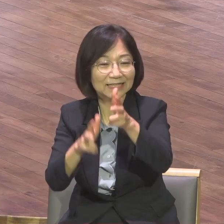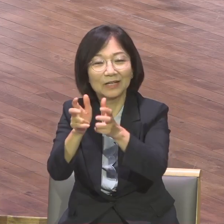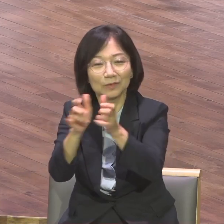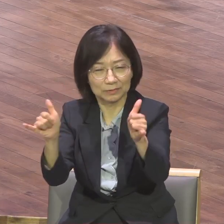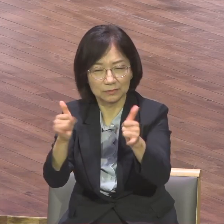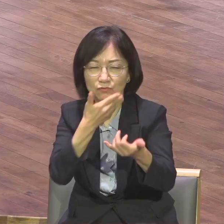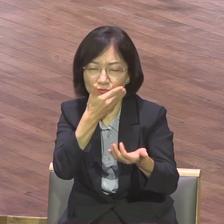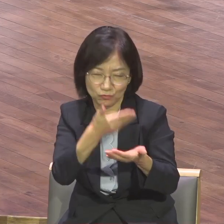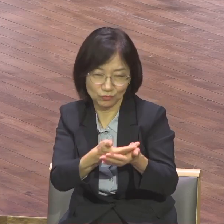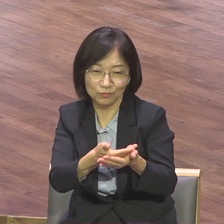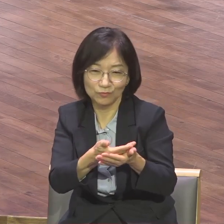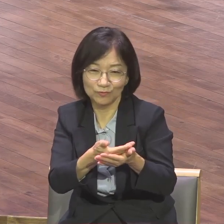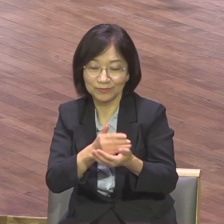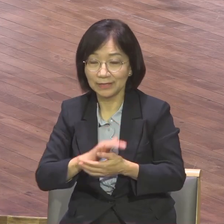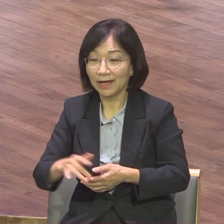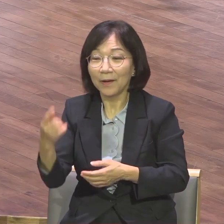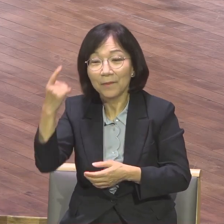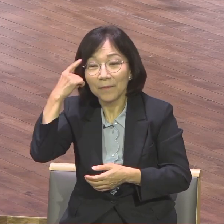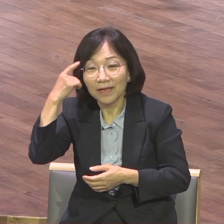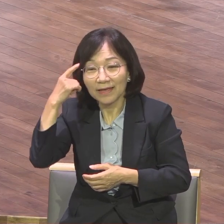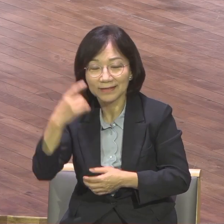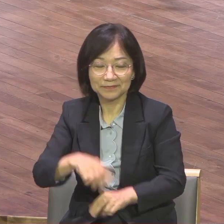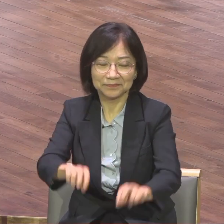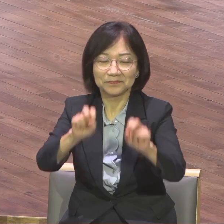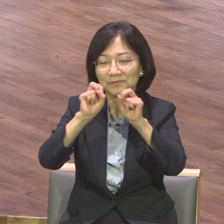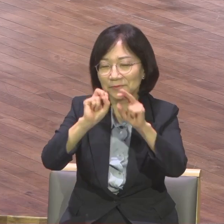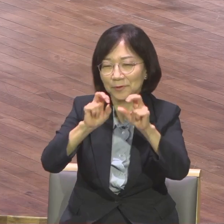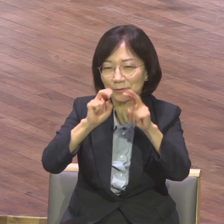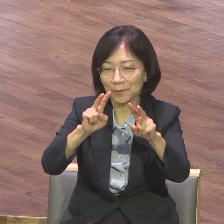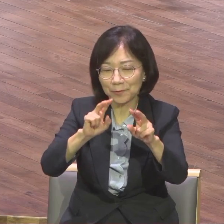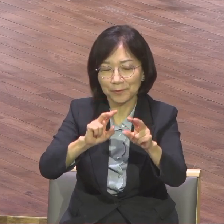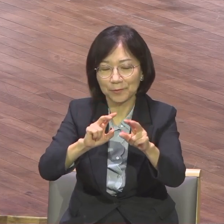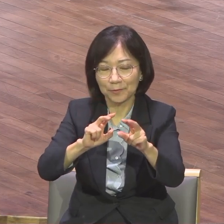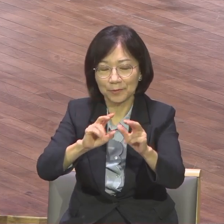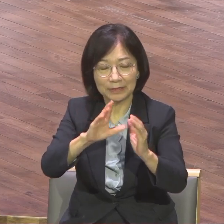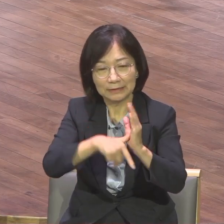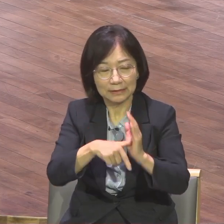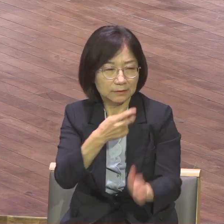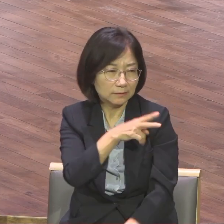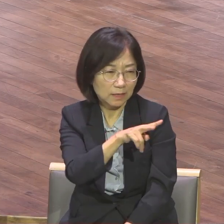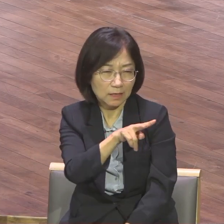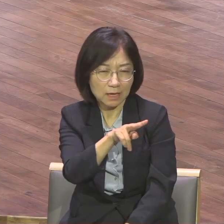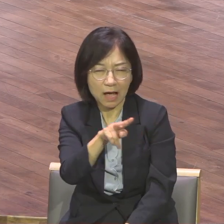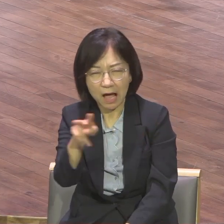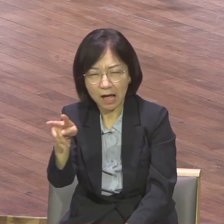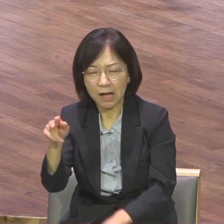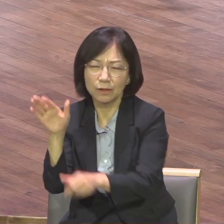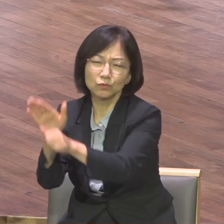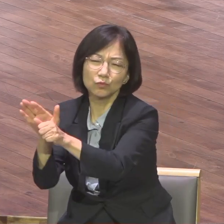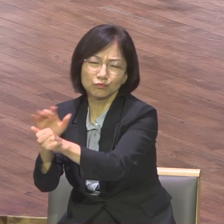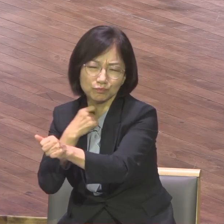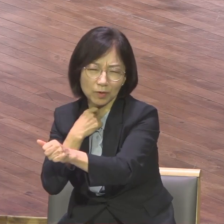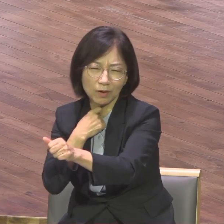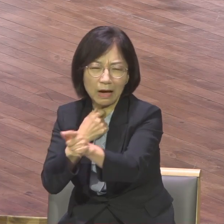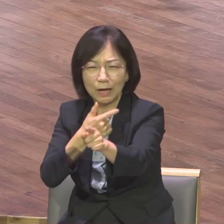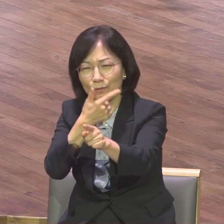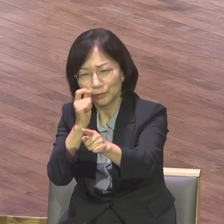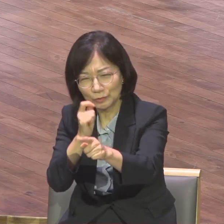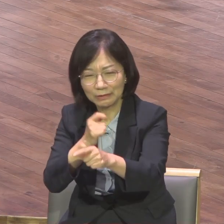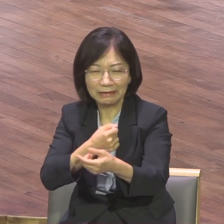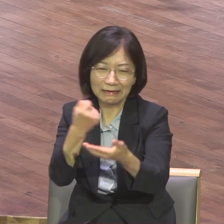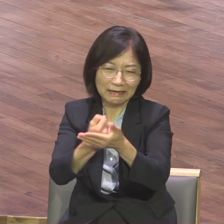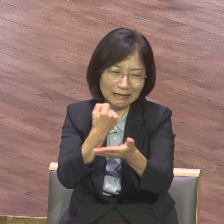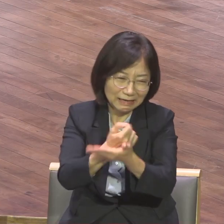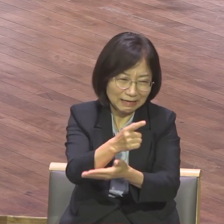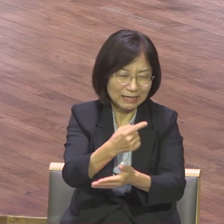깨달았습니다. 성교를 하다 보면 야, 좀 지원해야 될 현장이 너무 많아요. 저 사람 좀